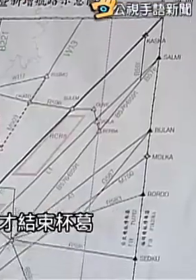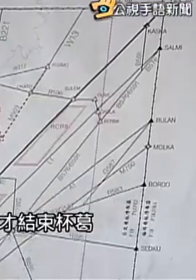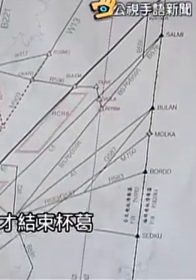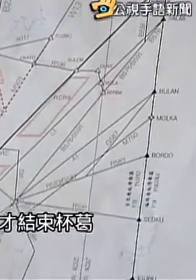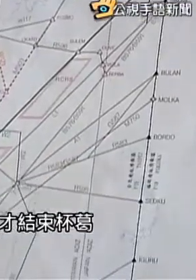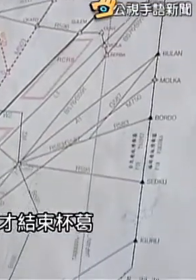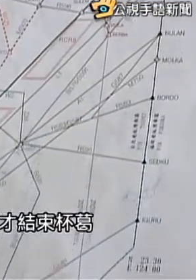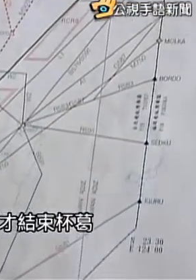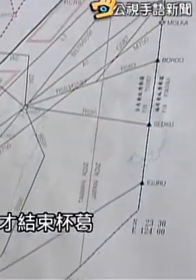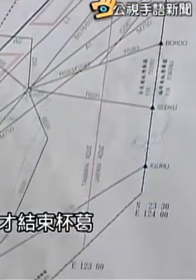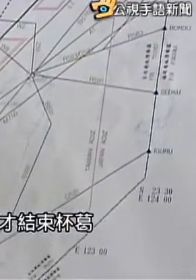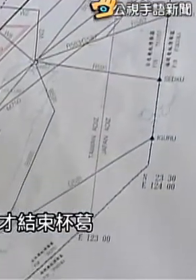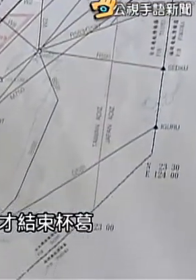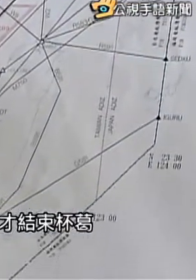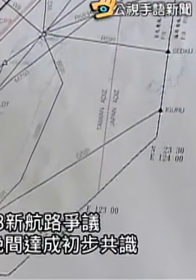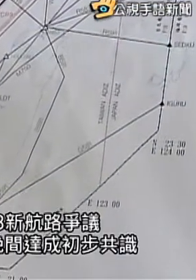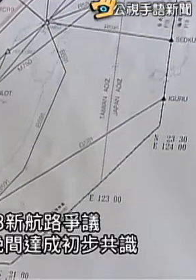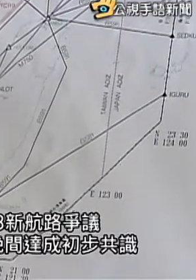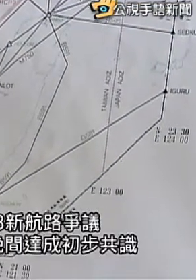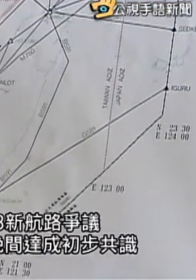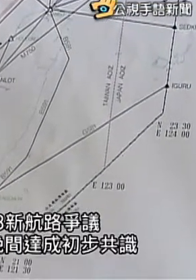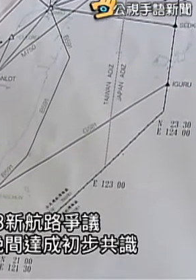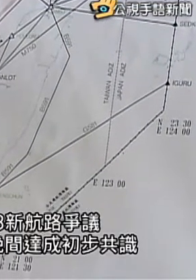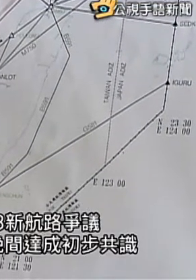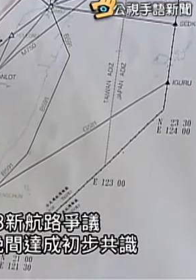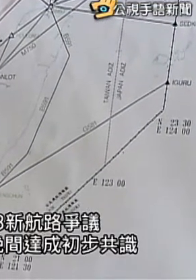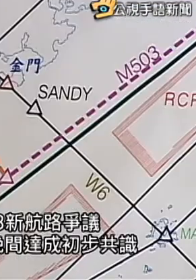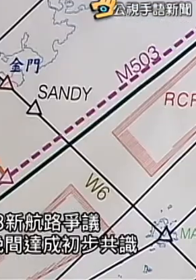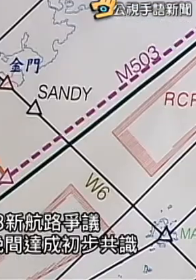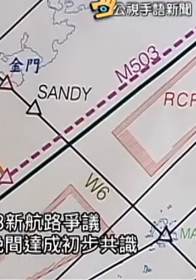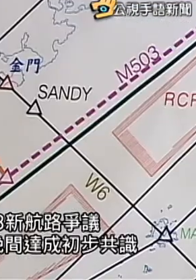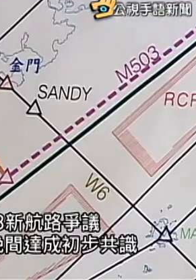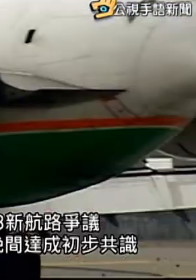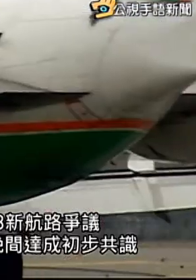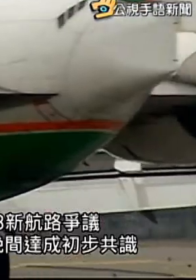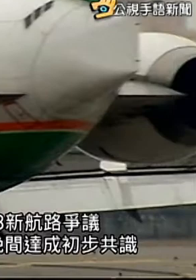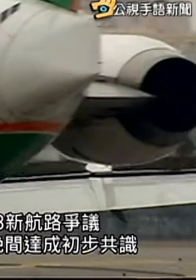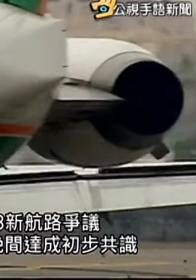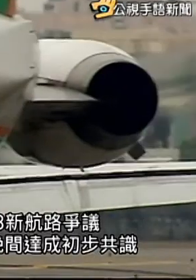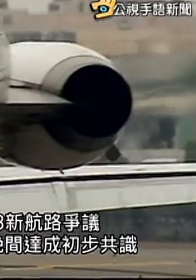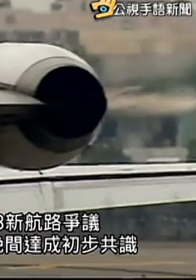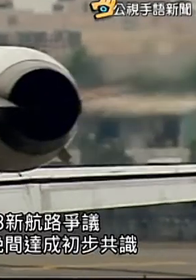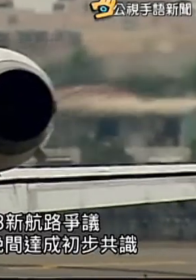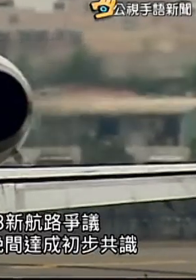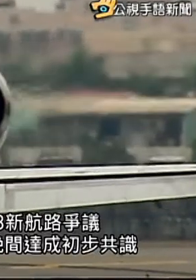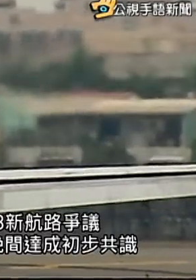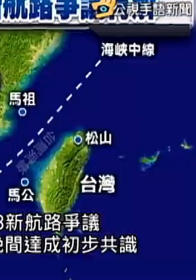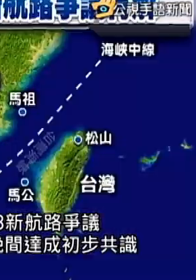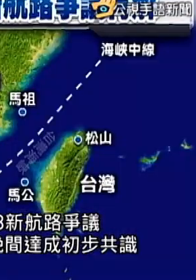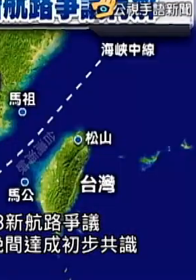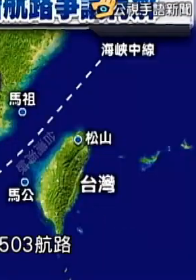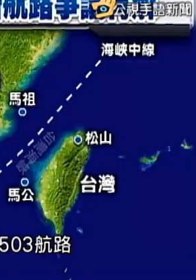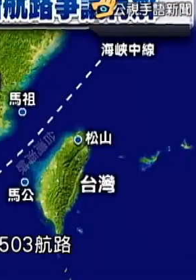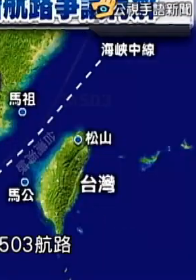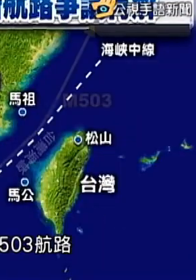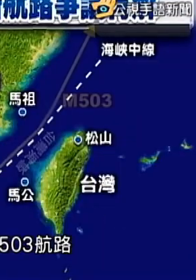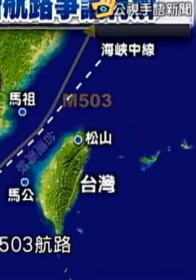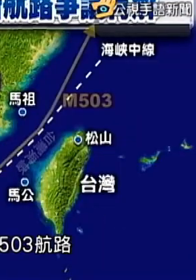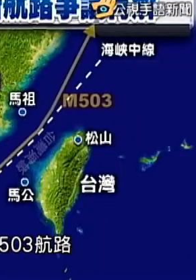才结束杯葛。由于 M503 新航路争议，两岸已经在2号晚间达成初步共识。原本 M503 航路距